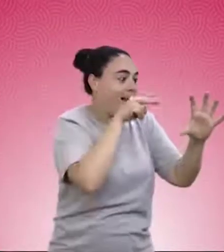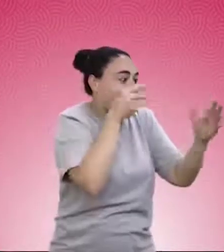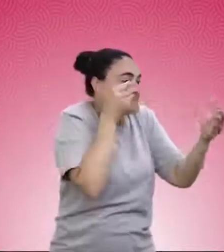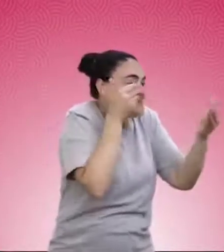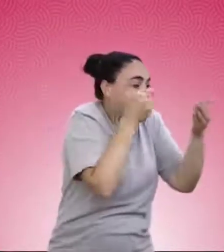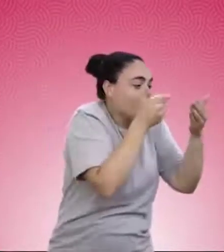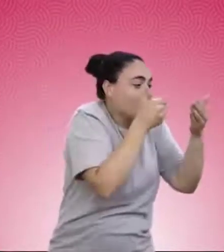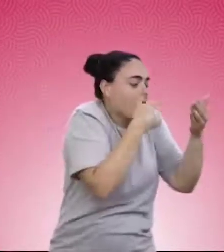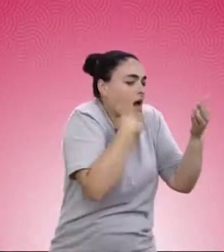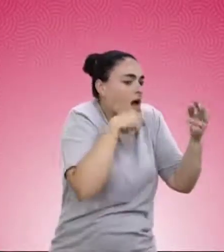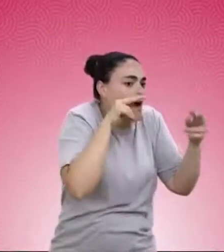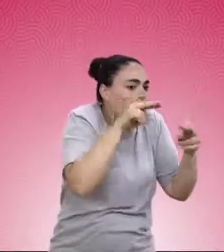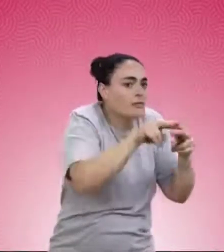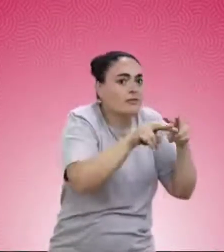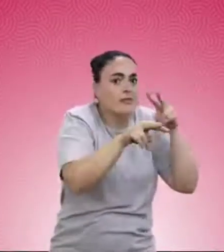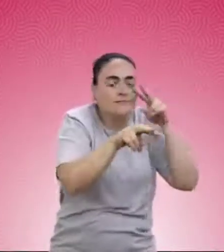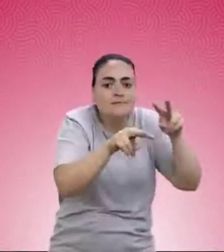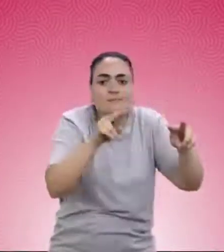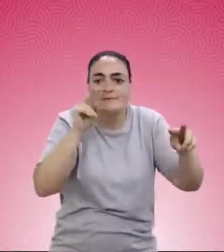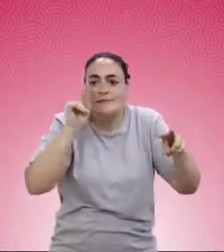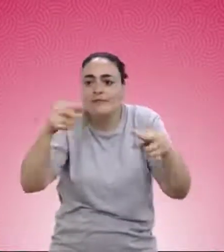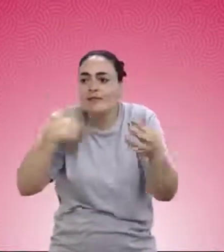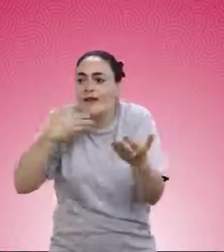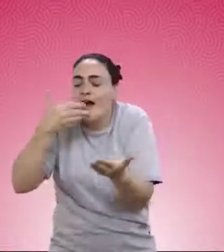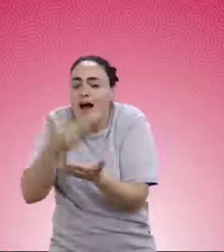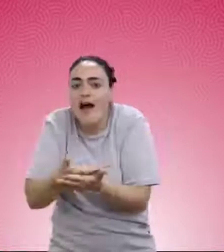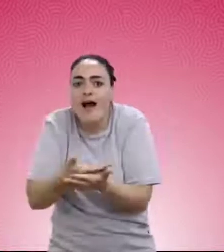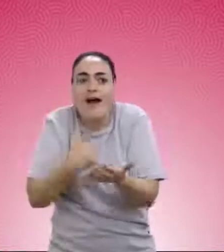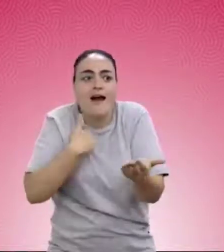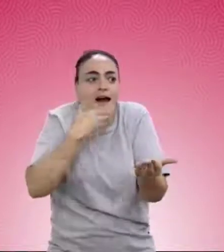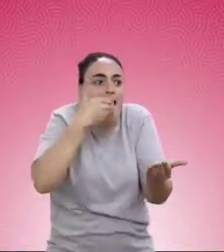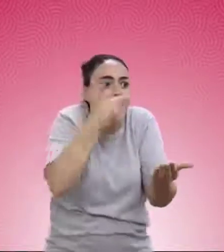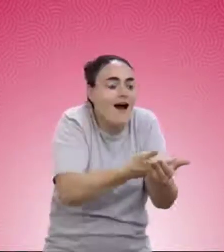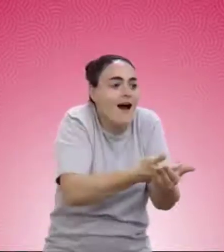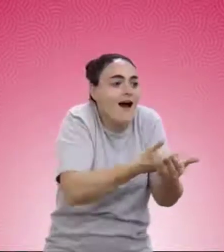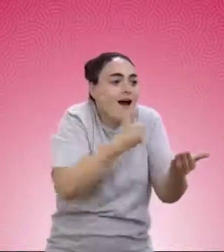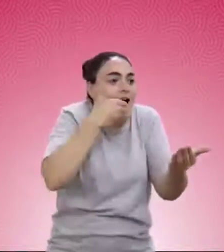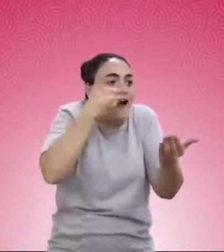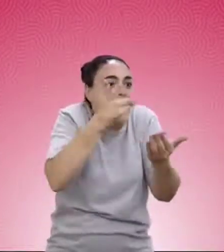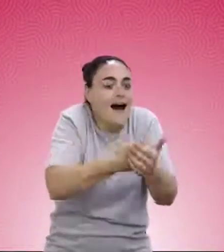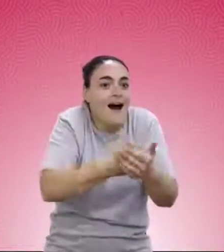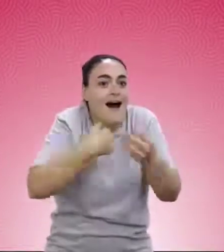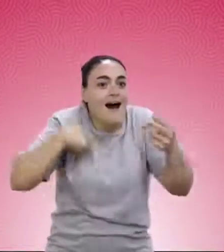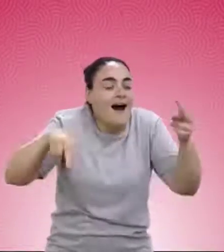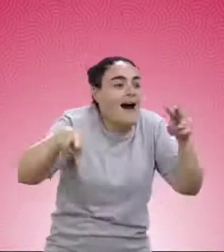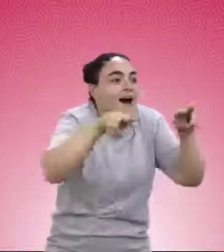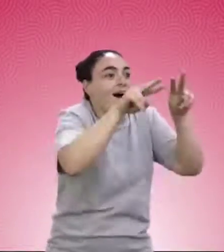cerca. Estaban ahí. Cada cosa que veía quedaban asombradas. No, no podían creer la